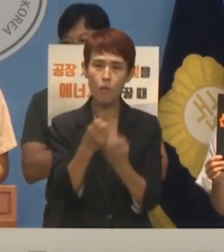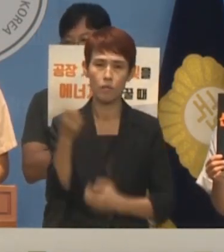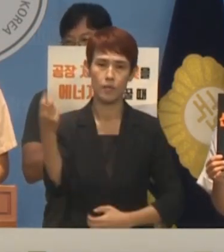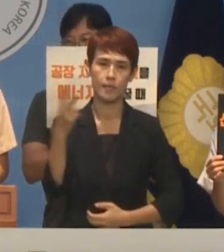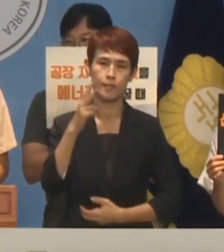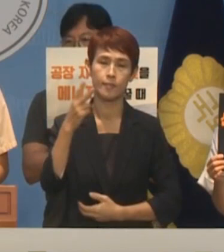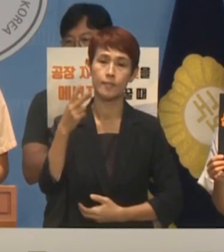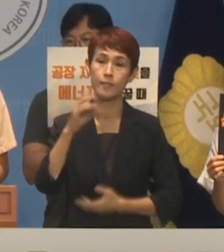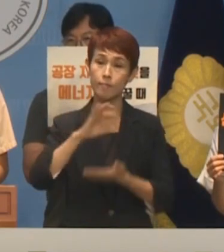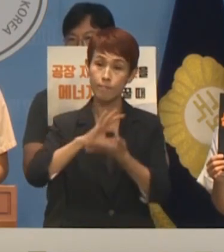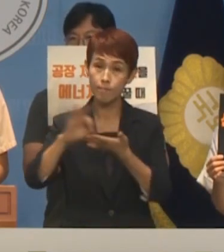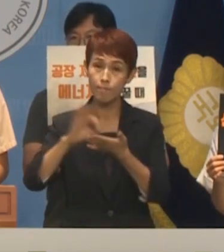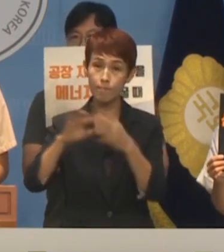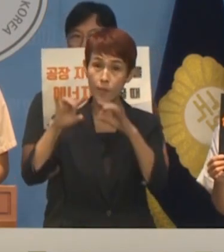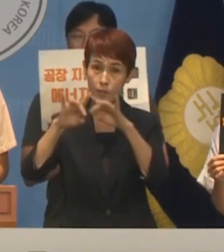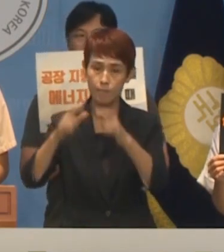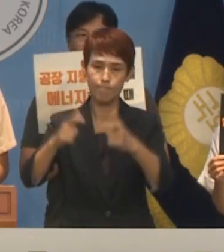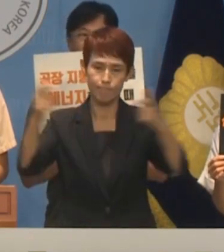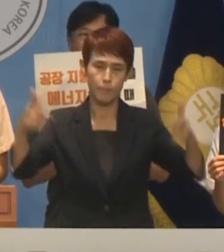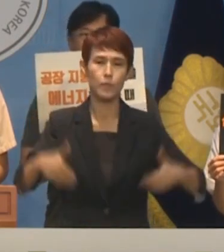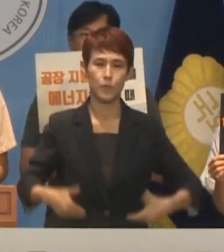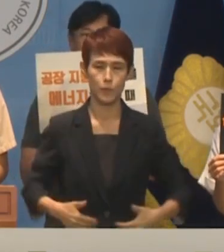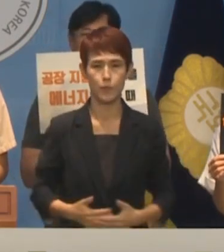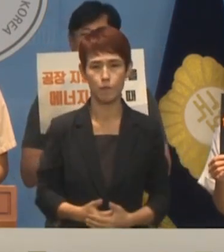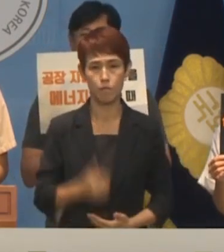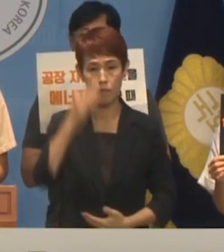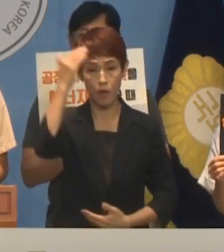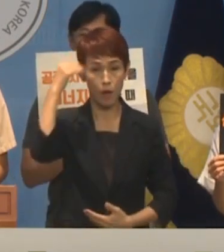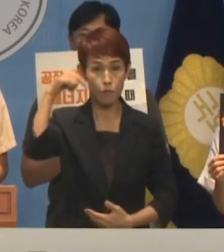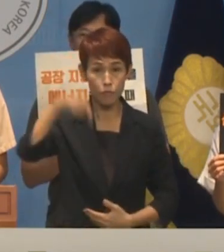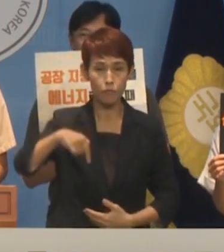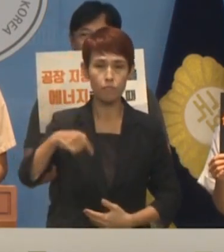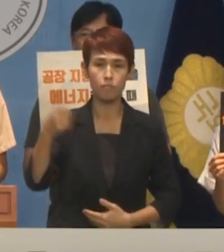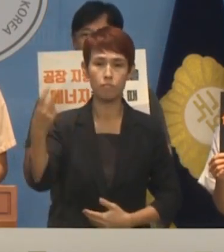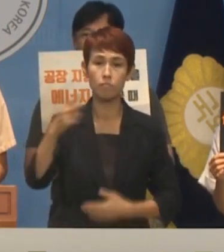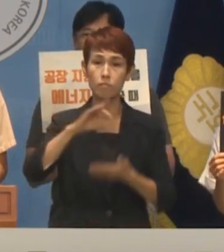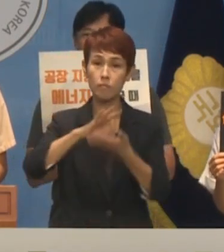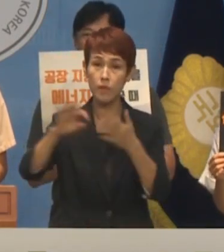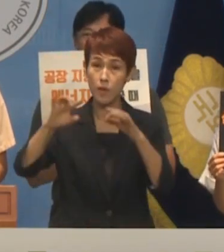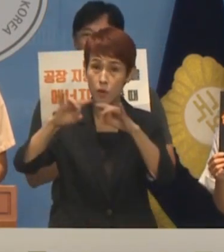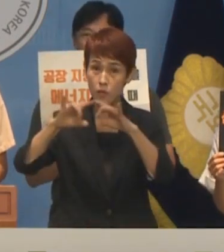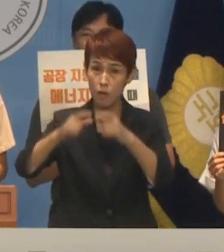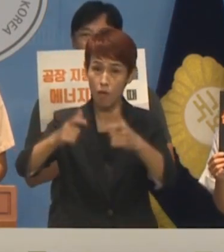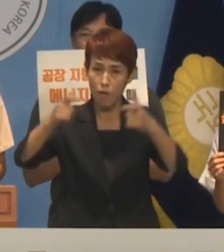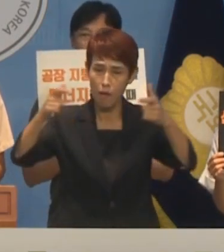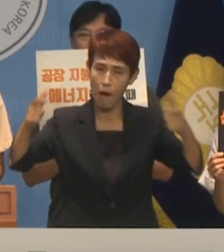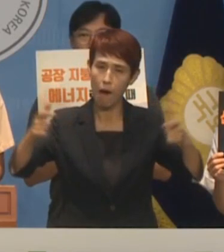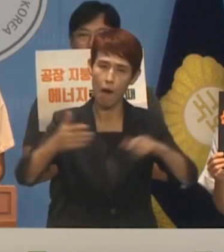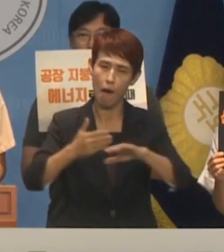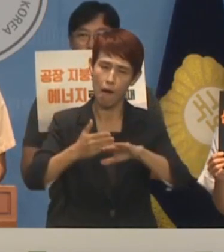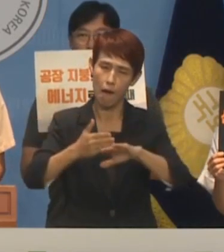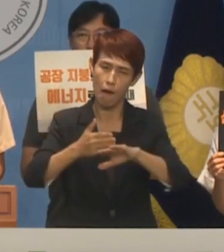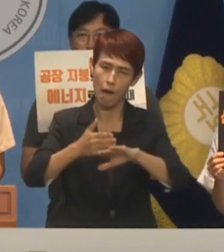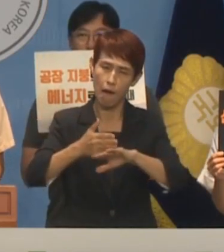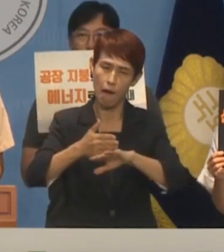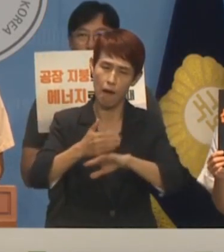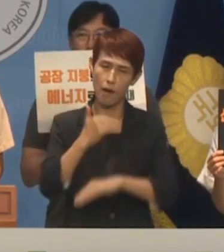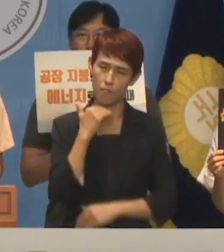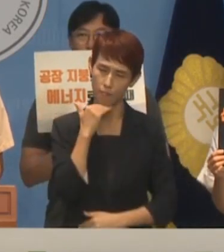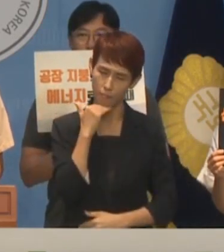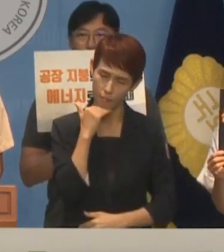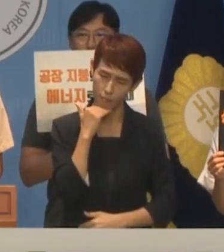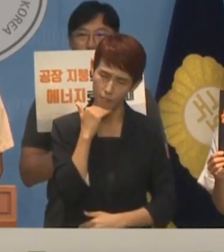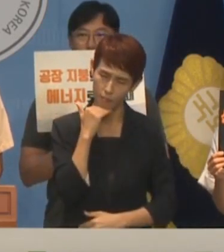확대가 시급합니다. 하지만 한국의 재생에너지 확대 실태가 너무나 더디고 느리고 지연되고 있다는